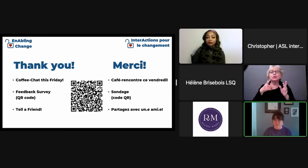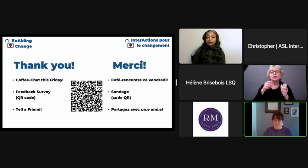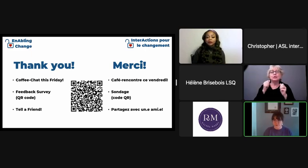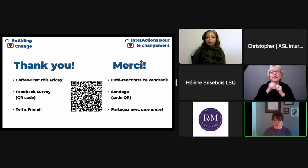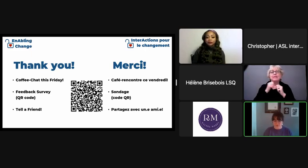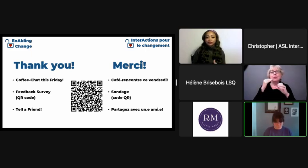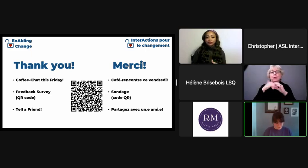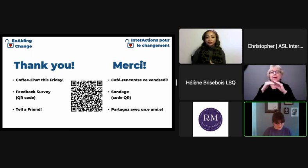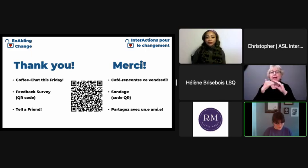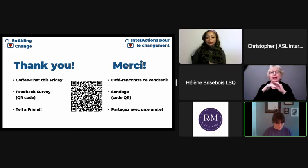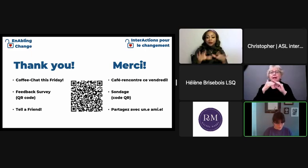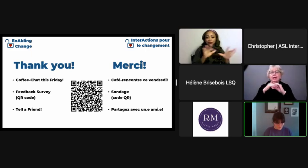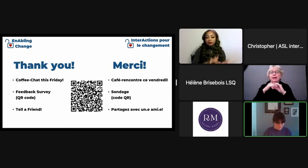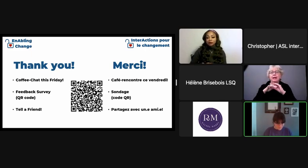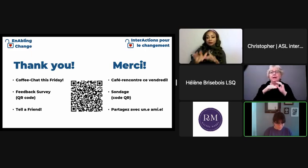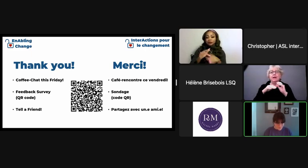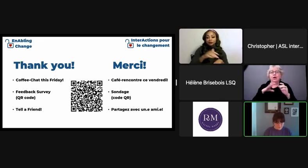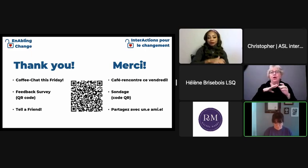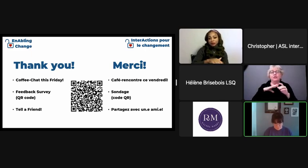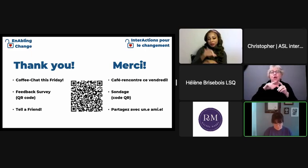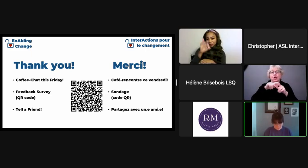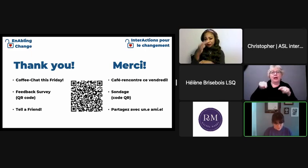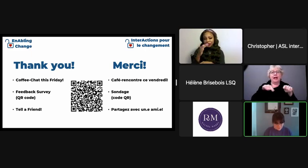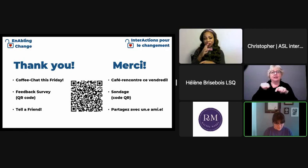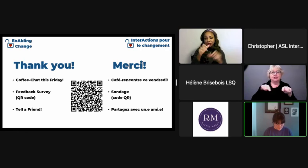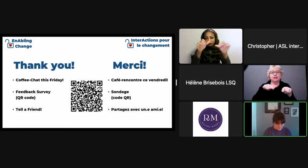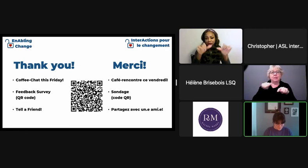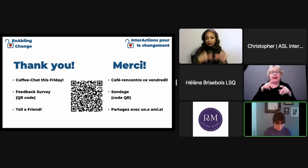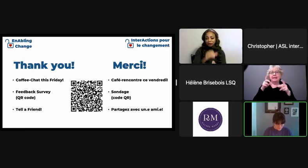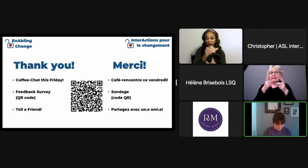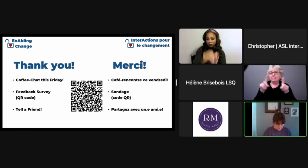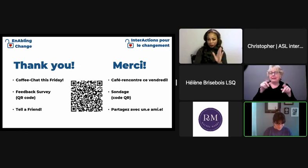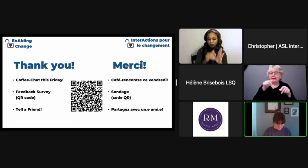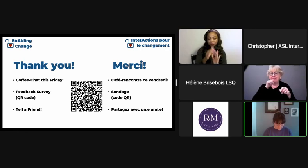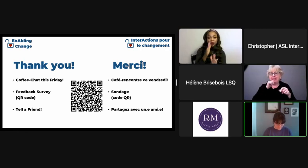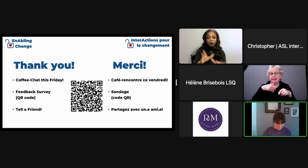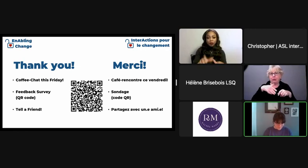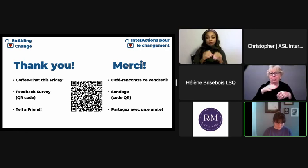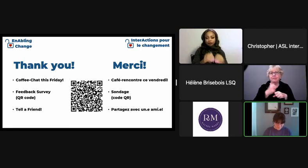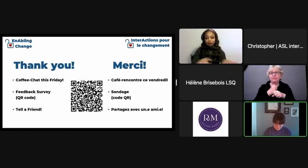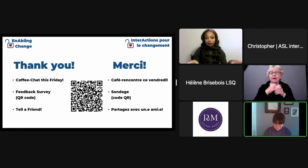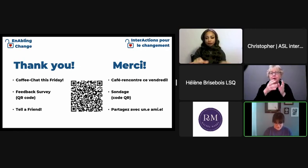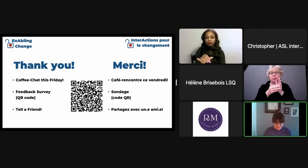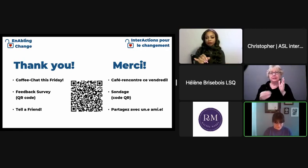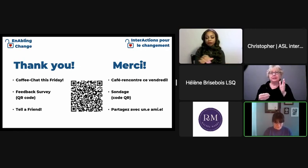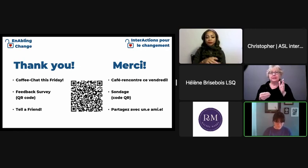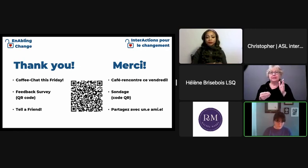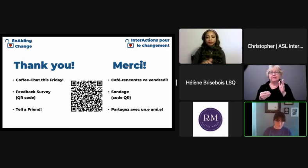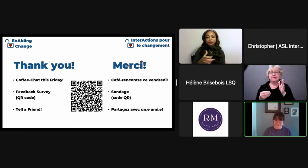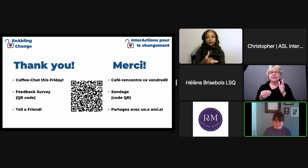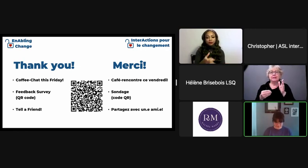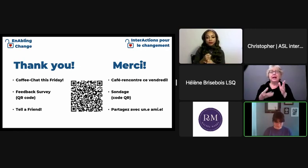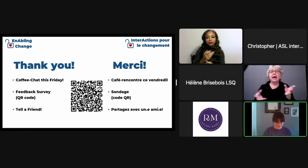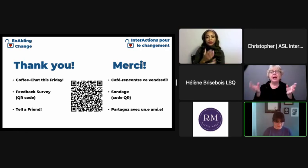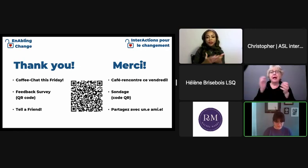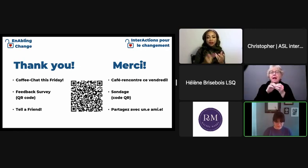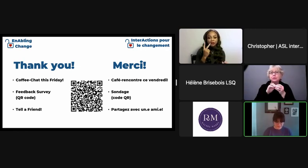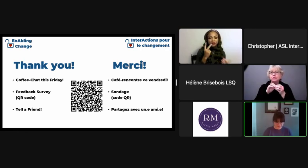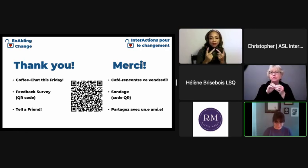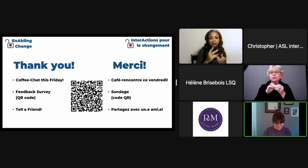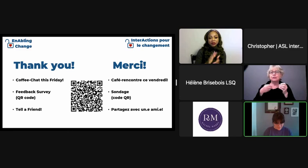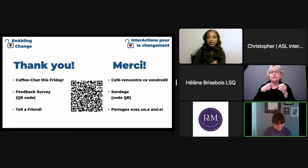un enregistrement qui sera disponible d'ici quelques jours et de plus on vous enverra